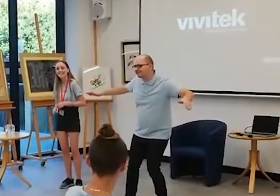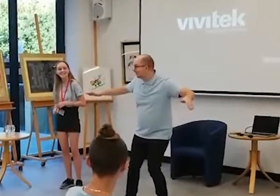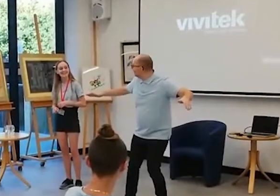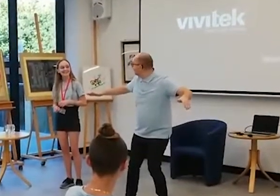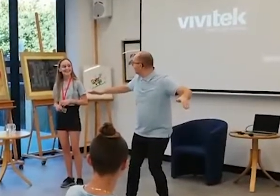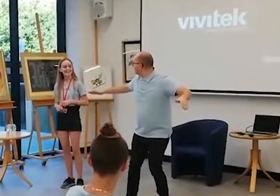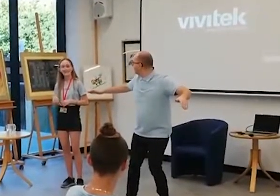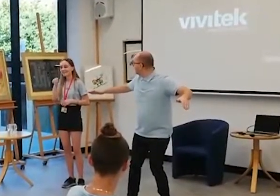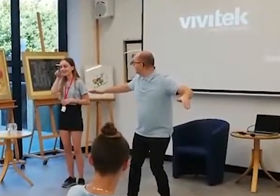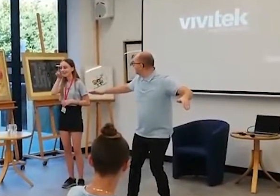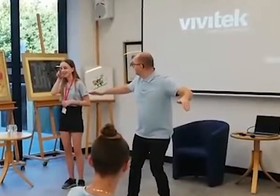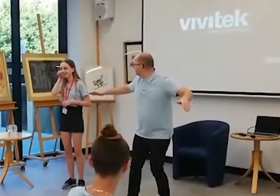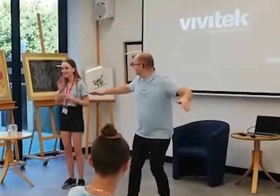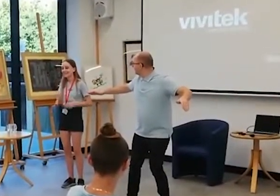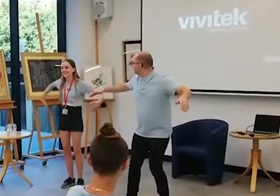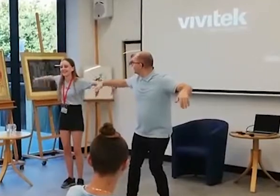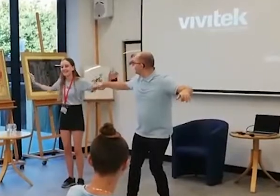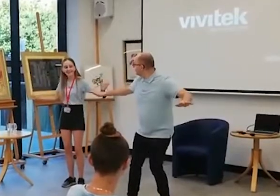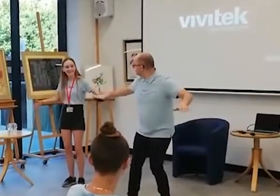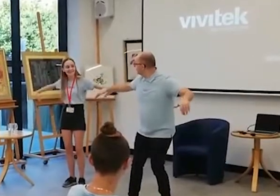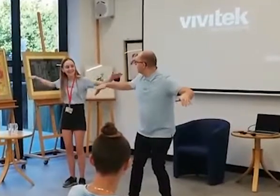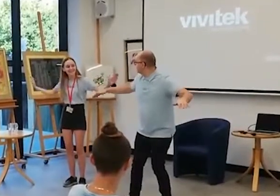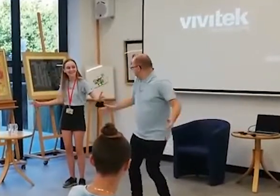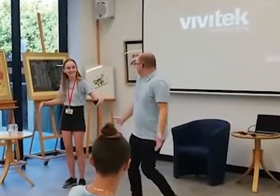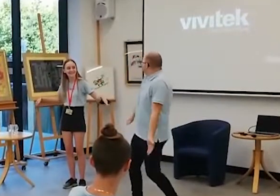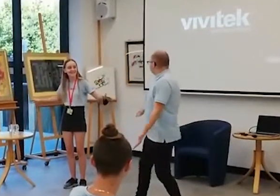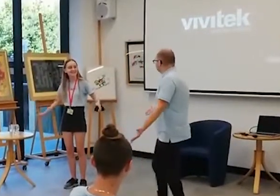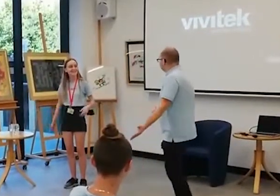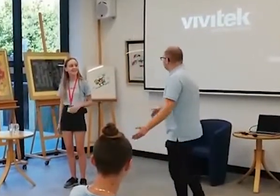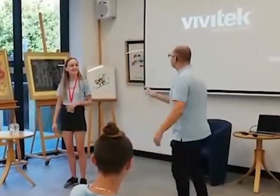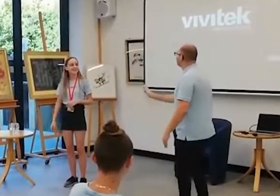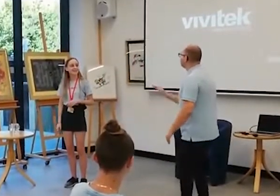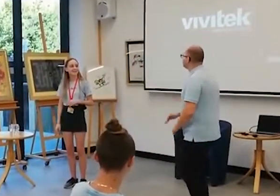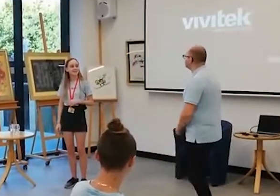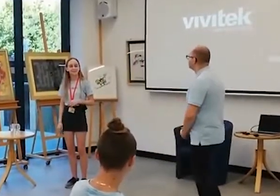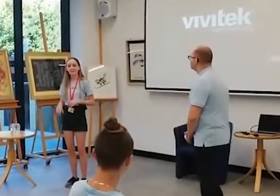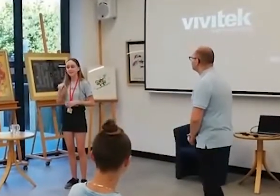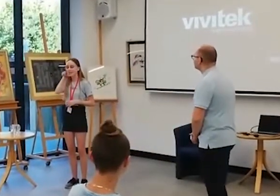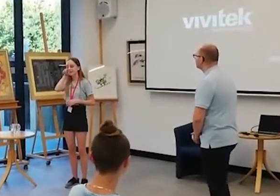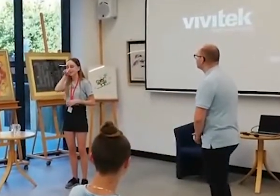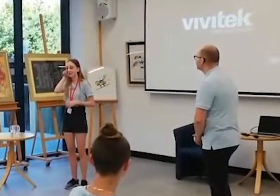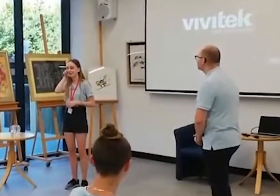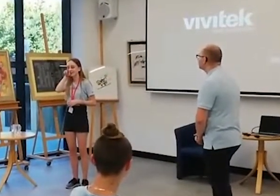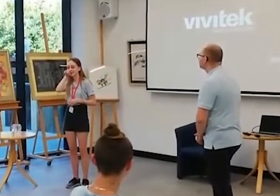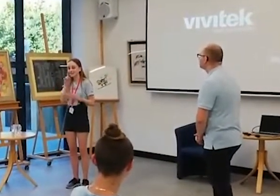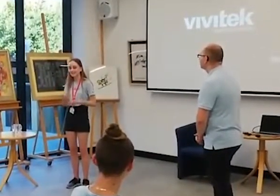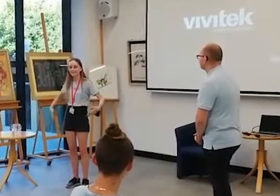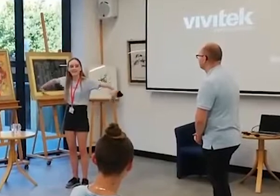Jacka Kaszmarskiego tym razem odnosiły się do tego wszystkiego, co oddziela od siebie świat ludzi głuchoniemych i niedosłyszących